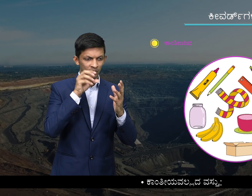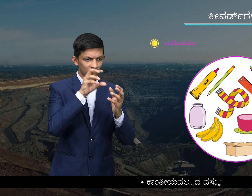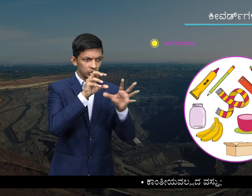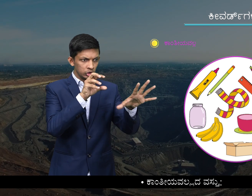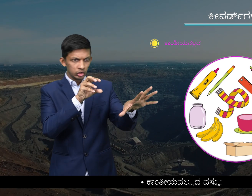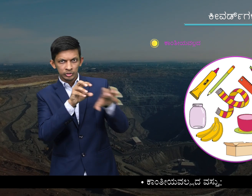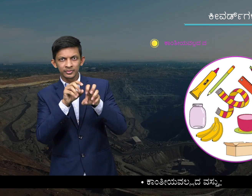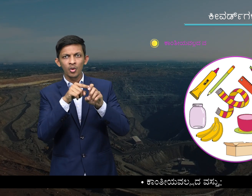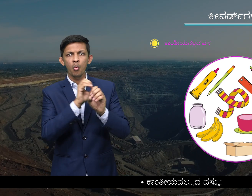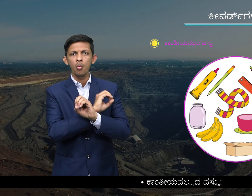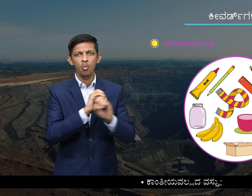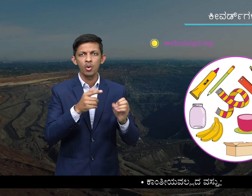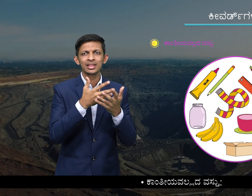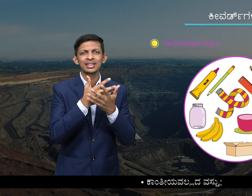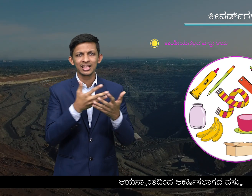ಕಾಂತೀಯವಲ್ಲದ ವಸ್ತು,